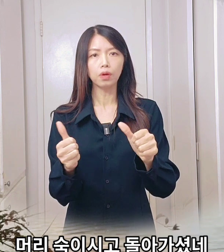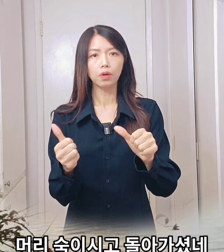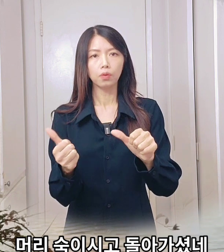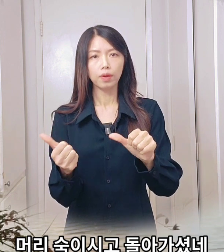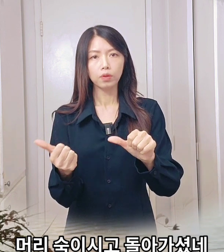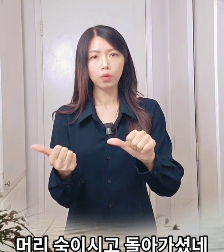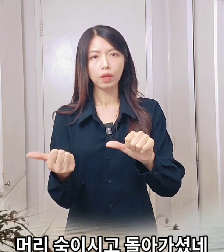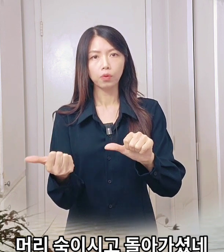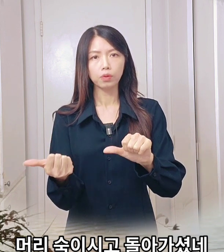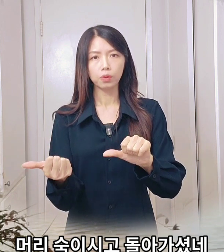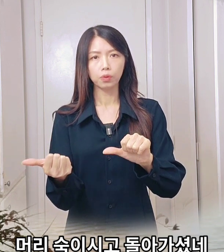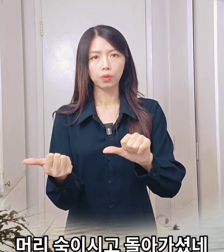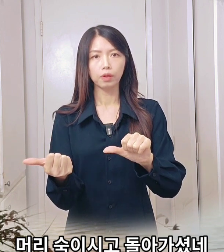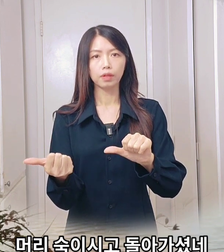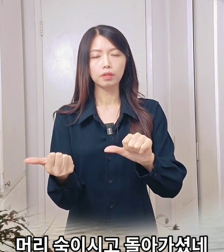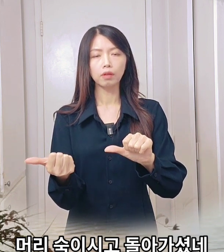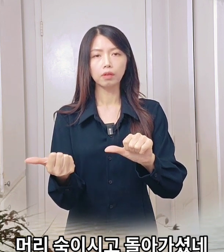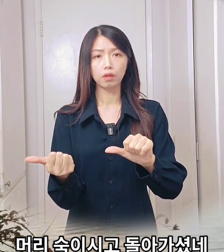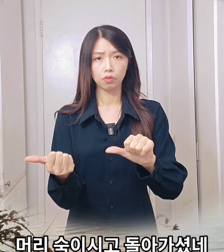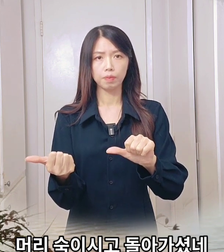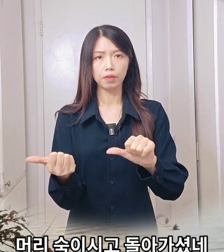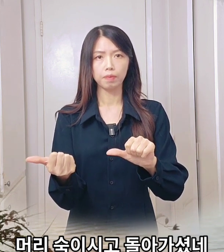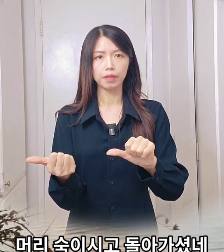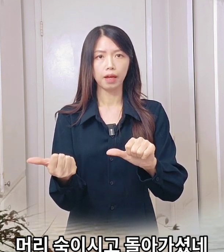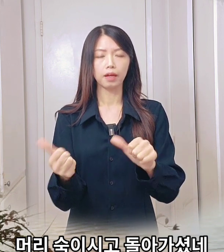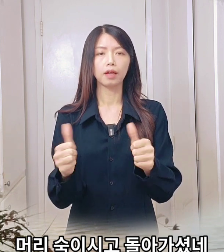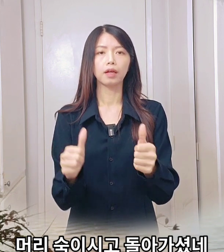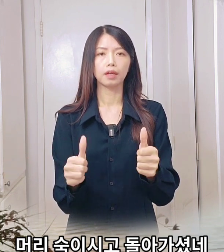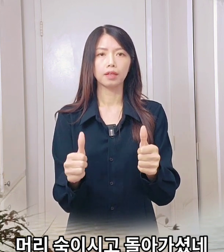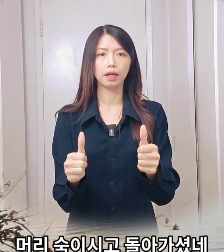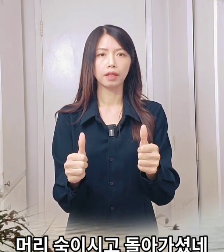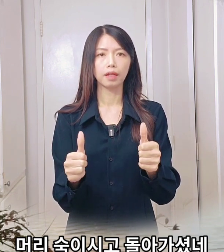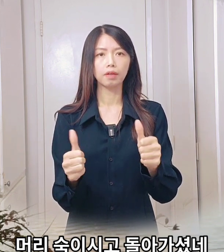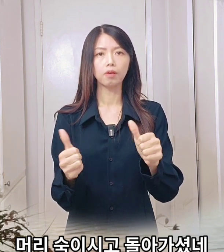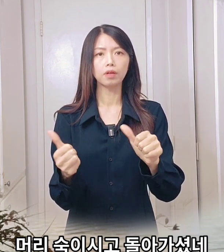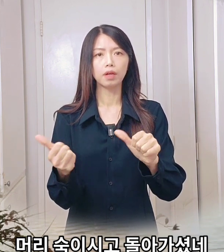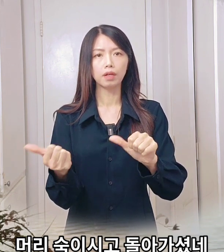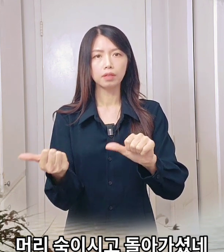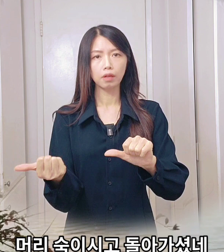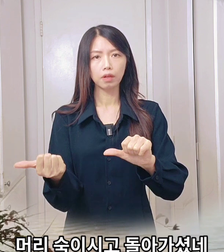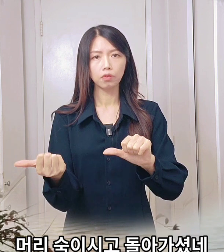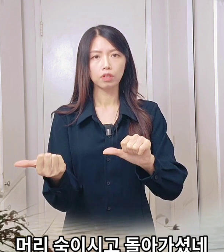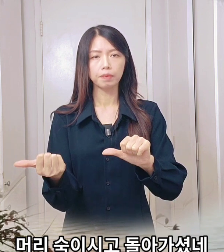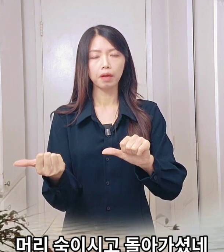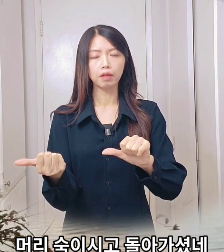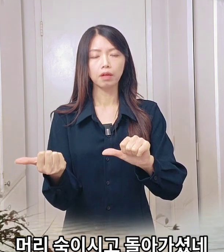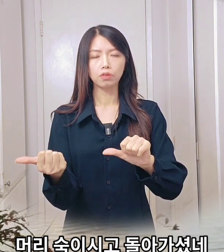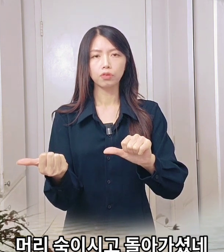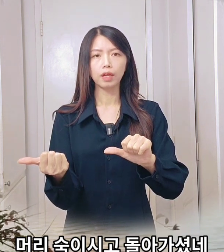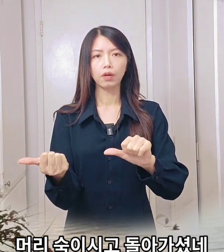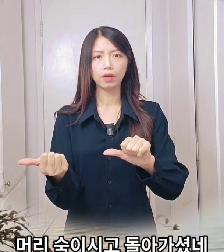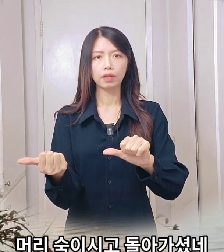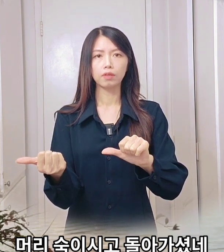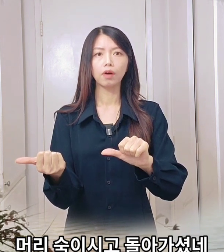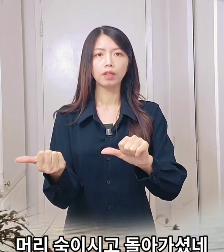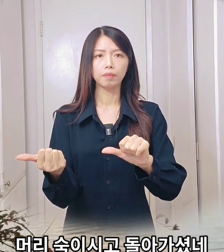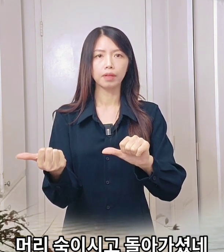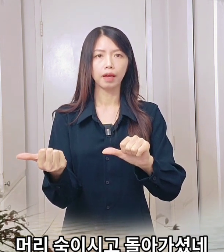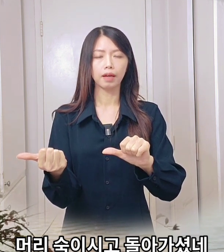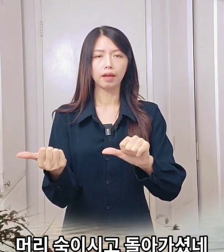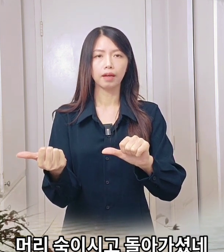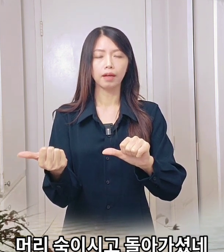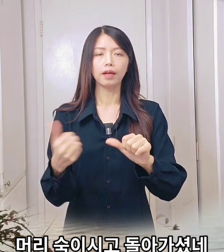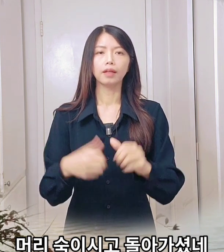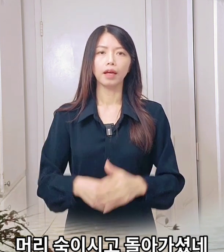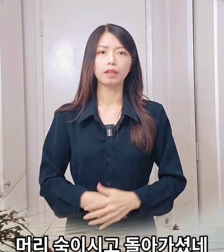세워주시고 왼쪽이나 오른쪽으로 이렇게 쓰러뜨려 주시면 됩니다. 이 상태에서 쓰러뜨려 주시면 죽다라고 하는 뜻의 수어가